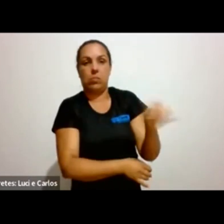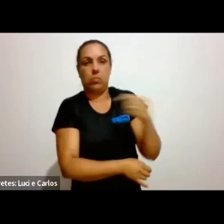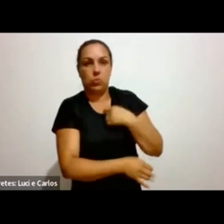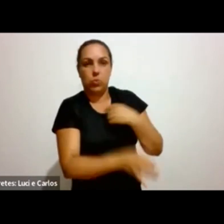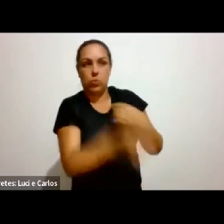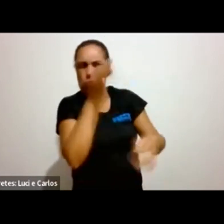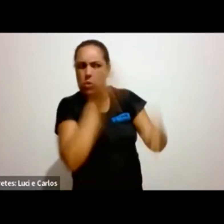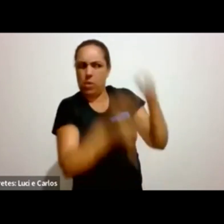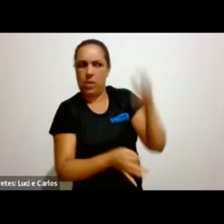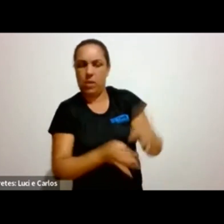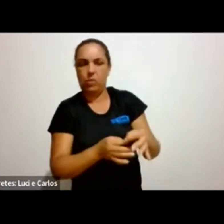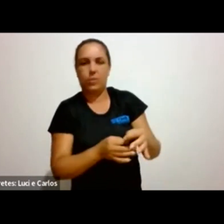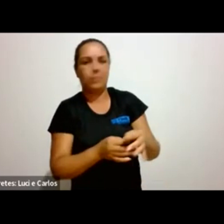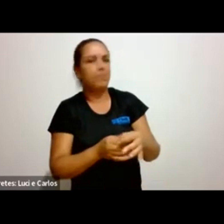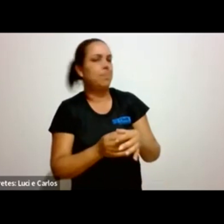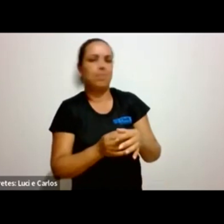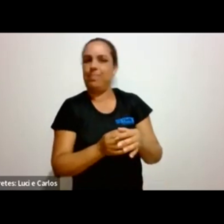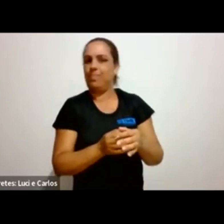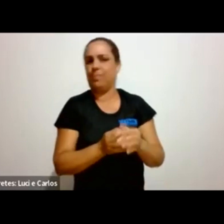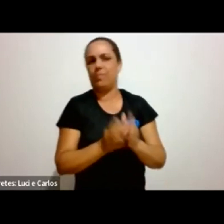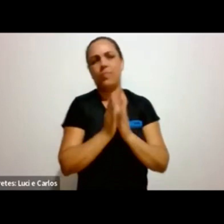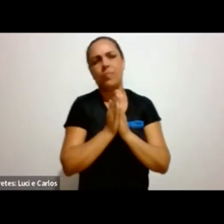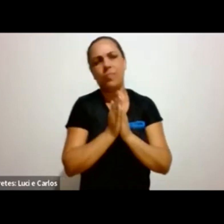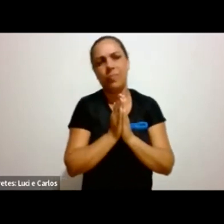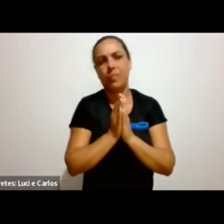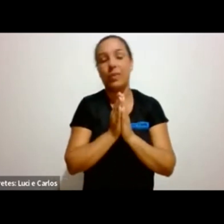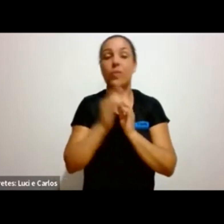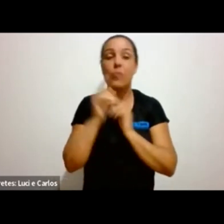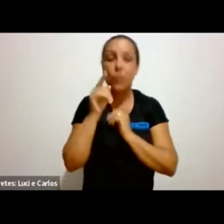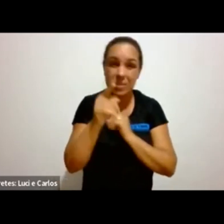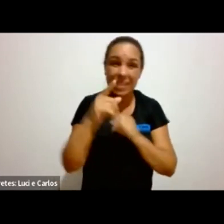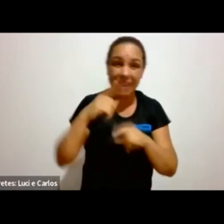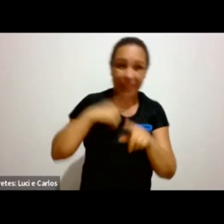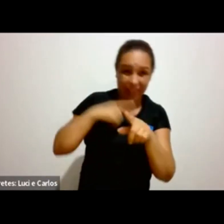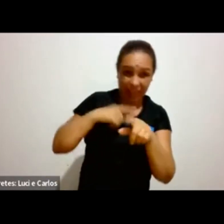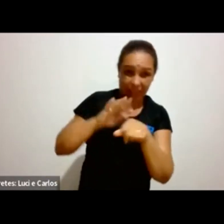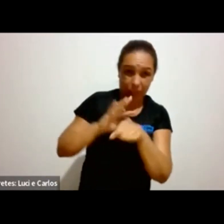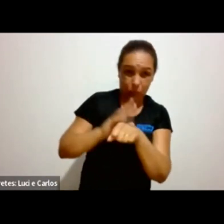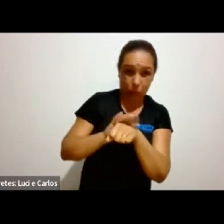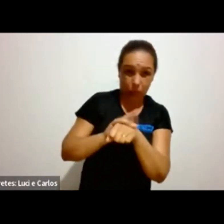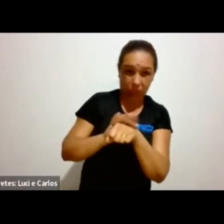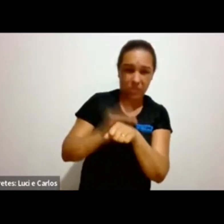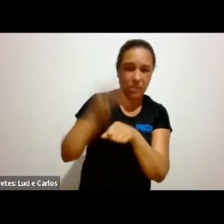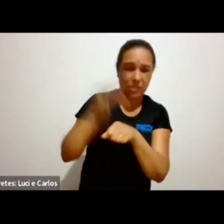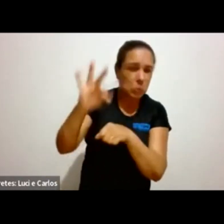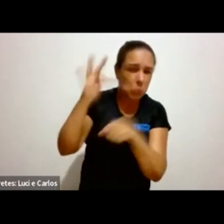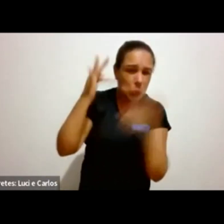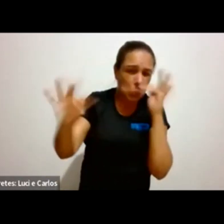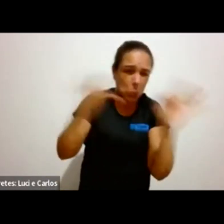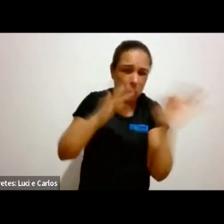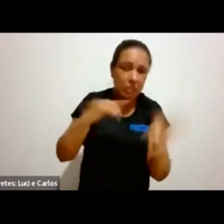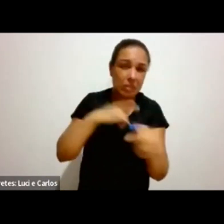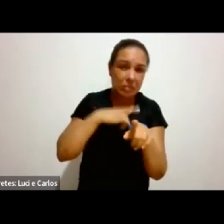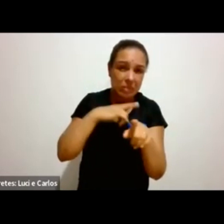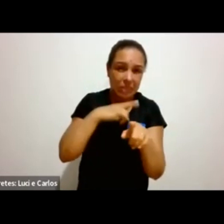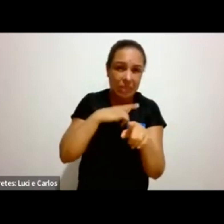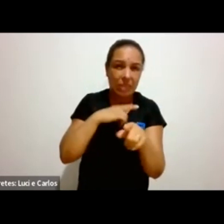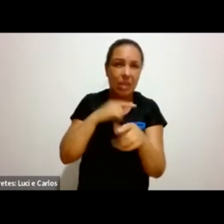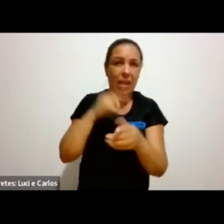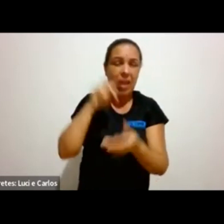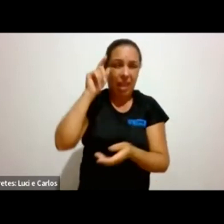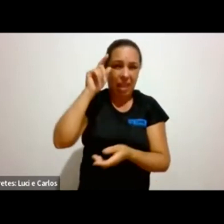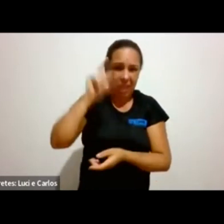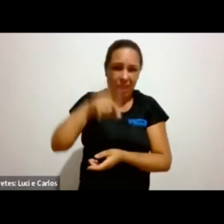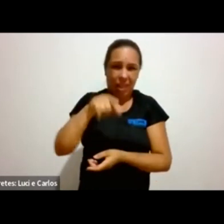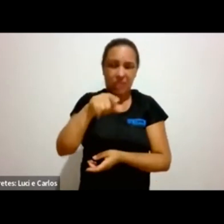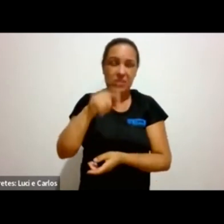Meu querido, minha querida, você que sofre com fibromialgia, eu quero dizer o seguinte: isso não é fruto